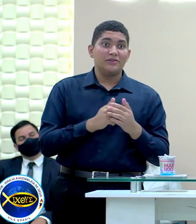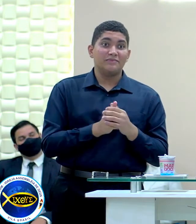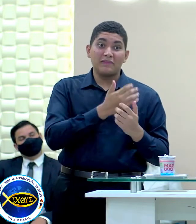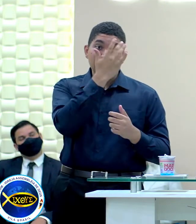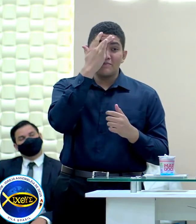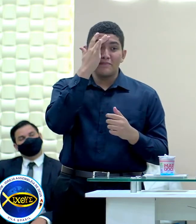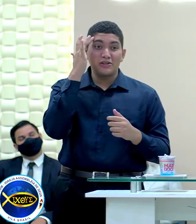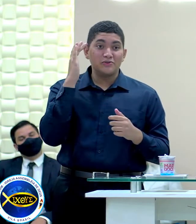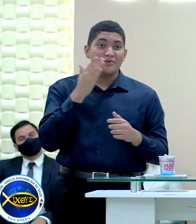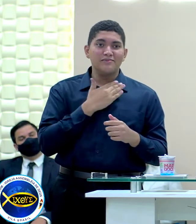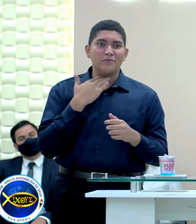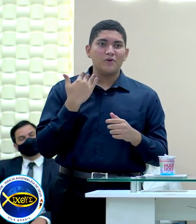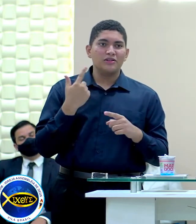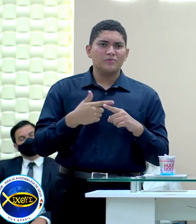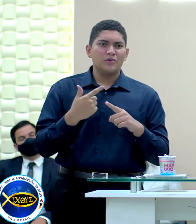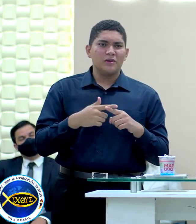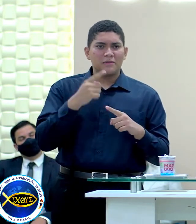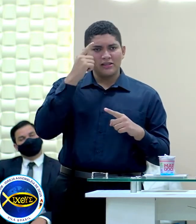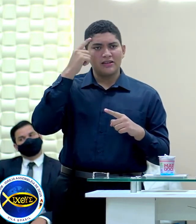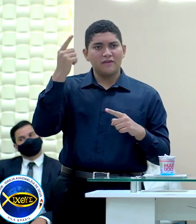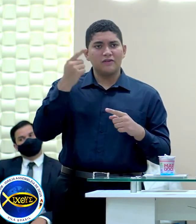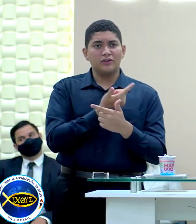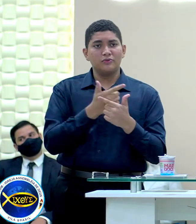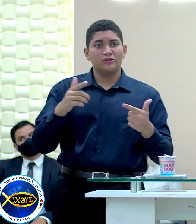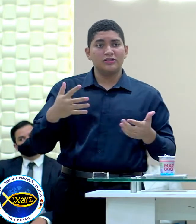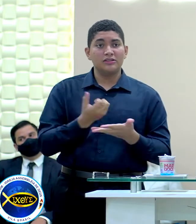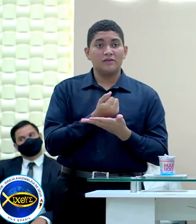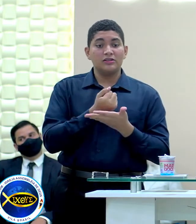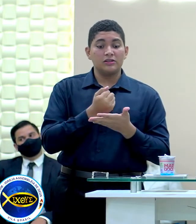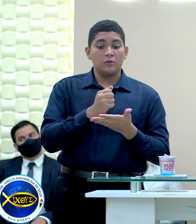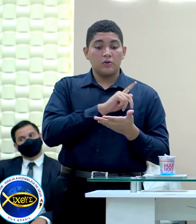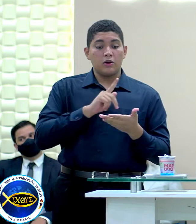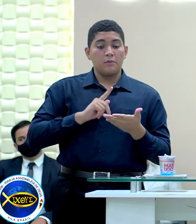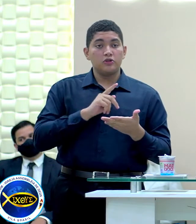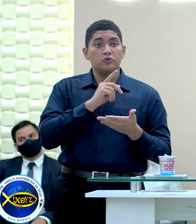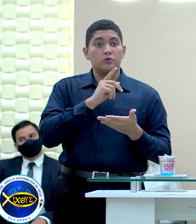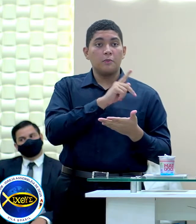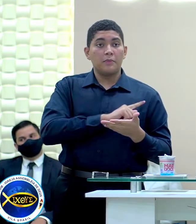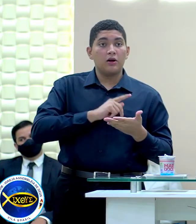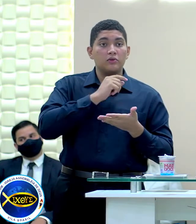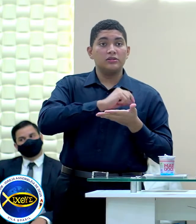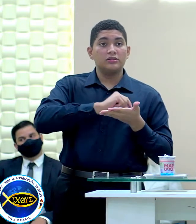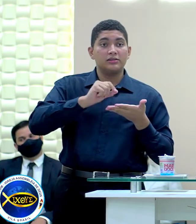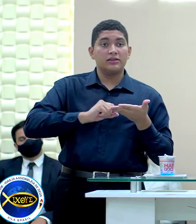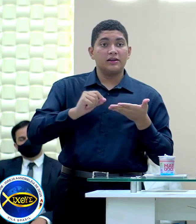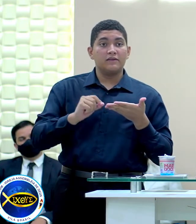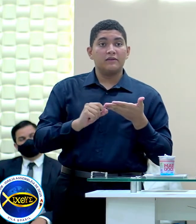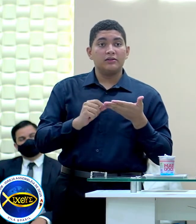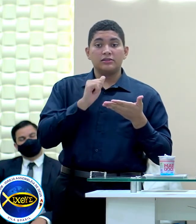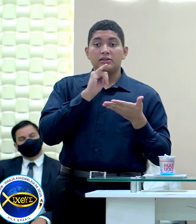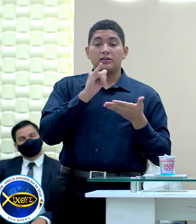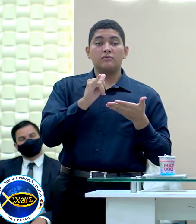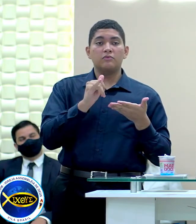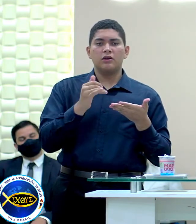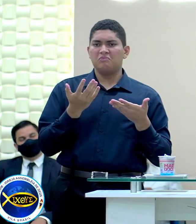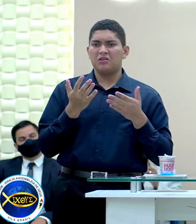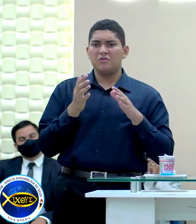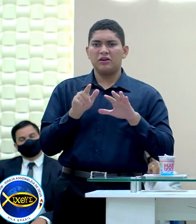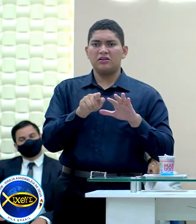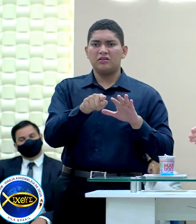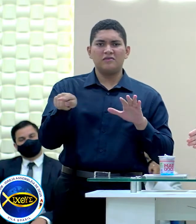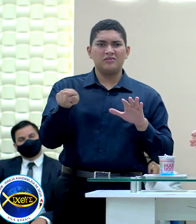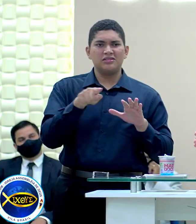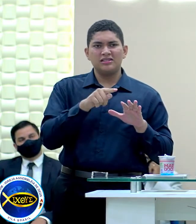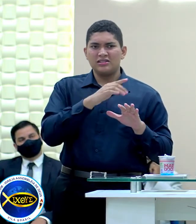não teria mais salvação. O apóstolo Paulo escreve dizendo: não quero que vocês sejam ignorantes com respeito aos